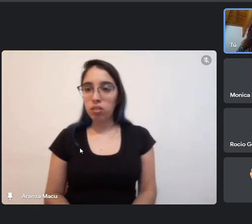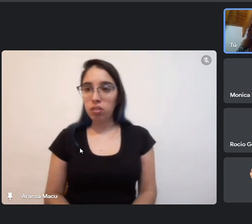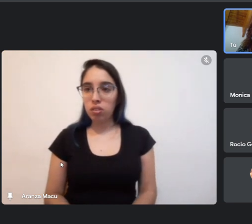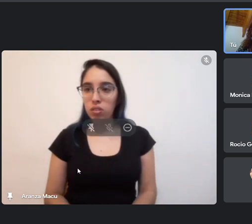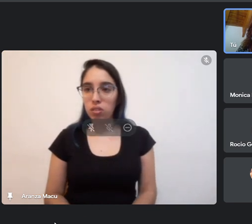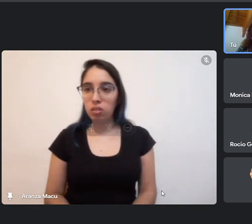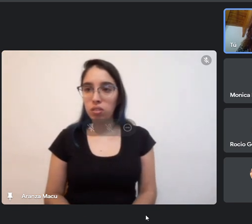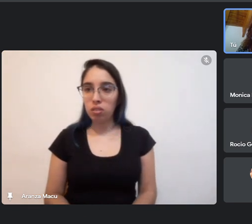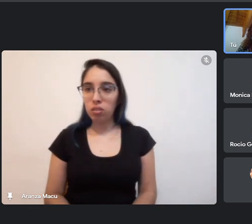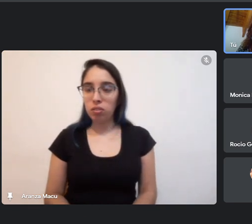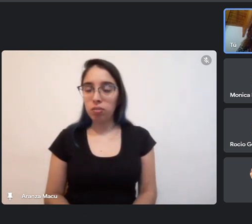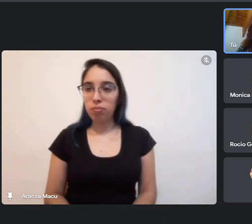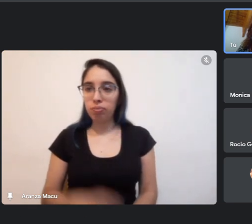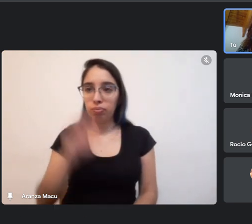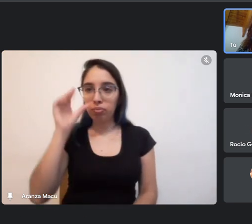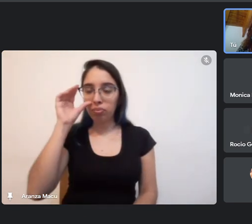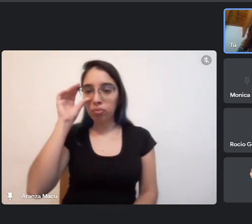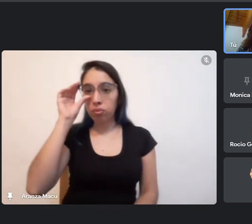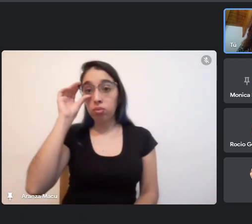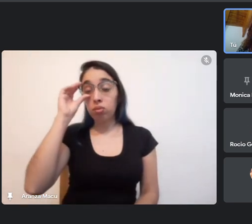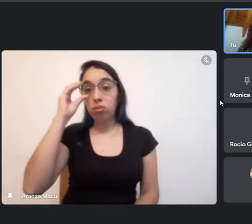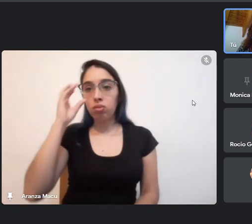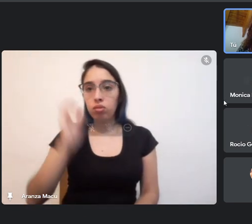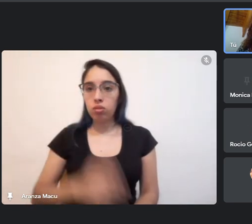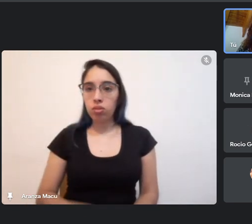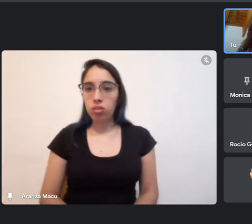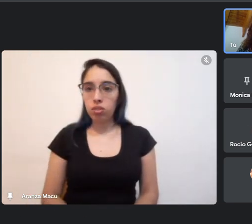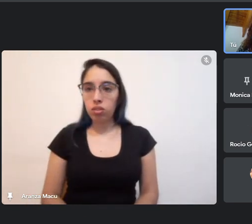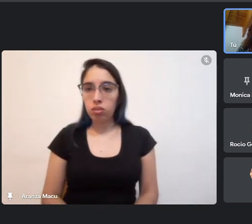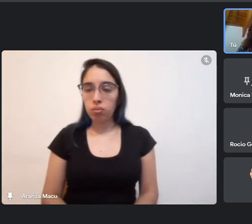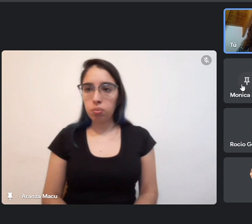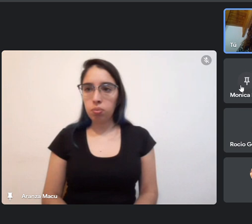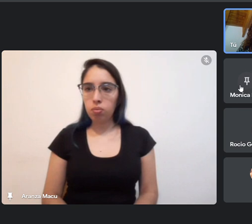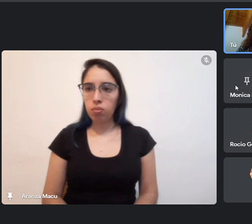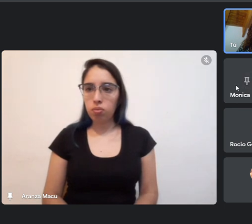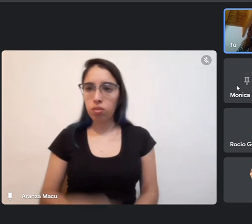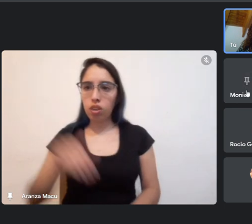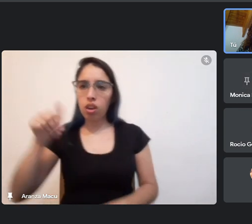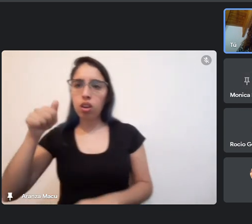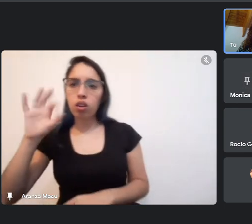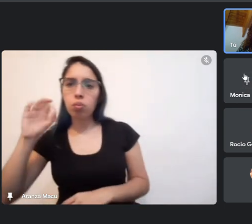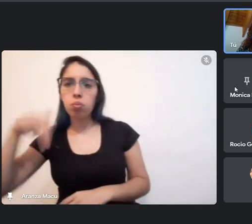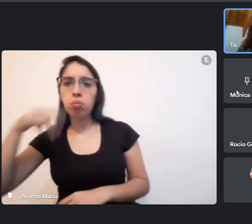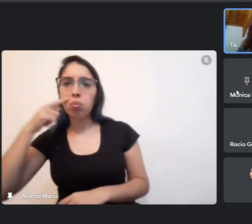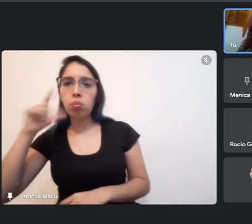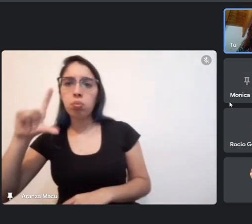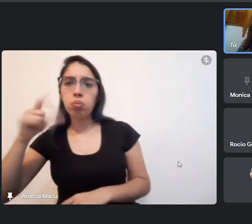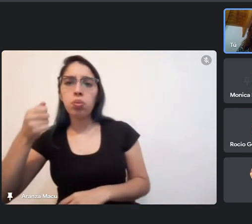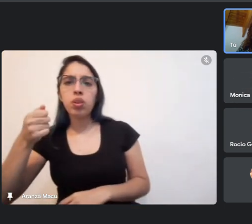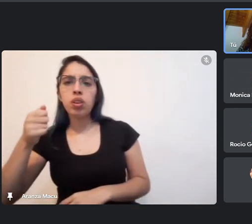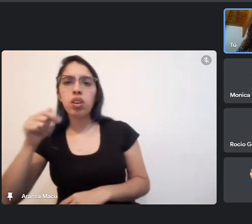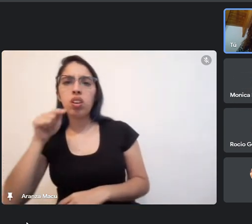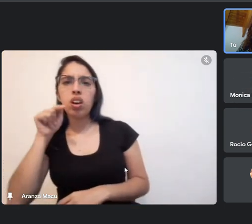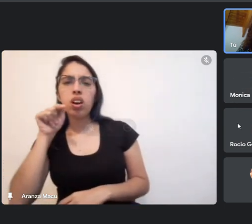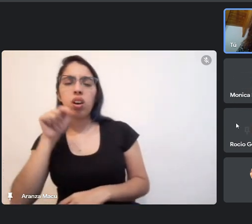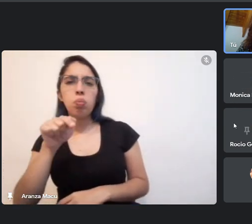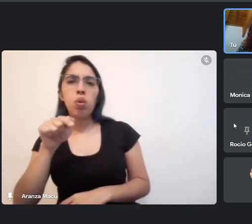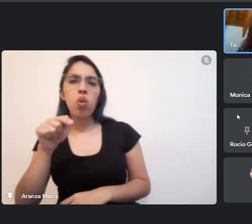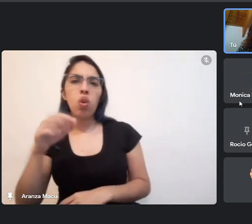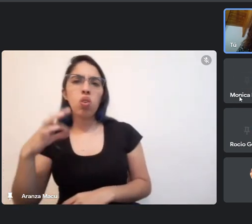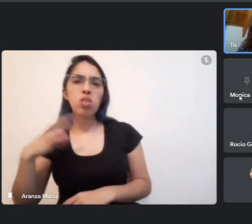Bien. No sé, Mónica, también habías dicho que vos ibas a rendir final. ¿Vos estás cursando?